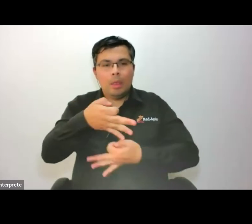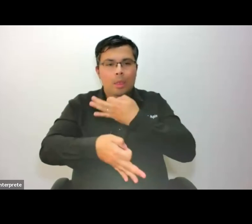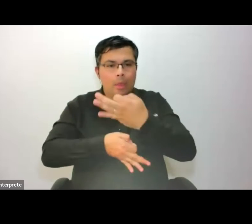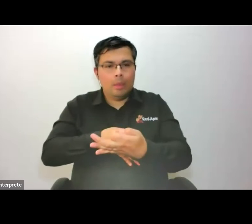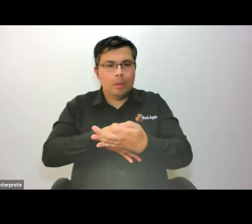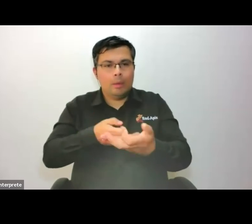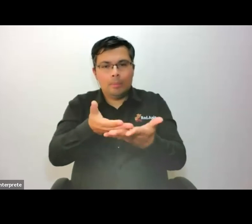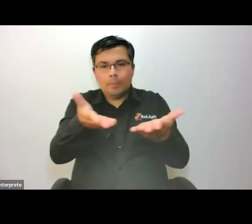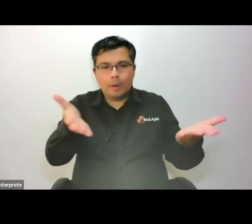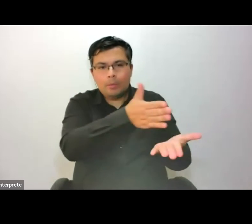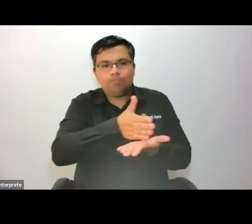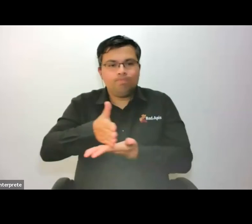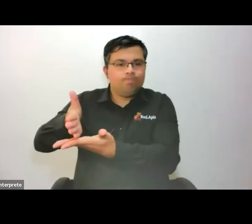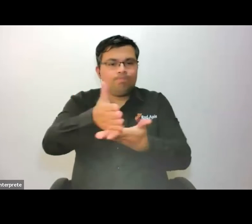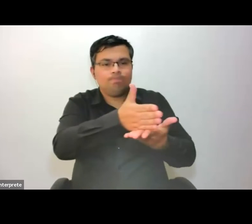establecimientos, eh,